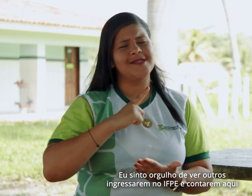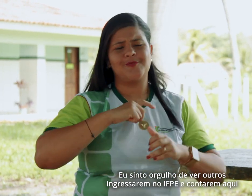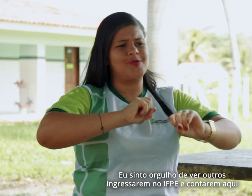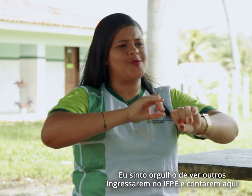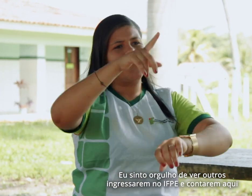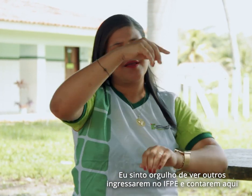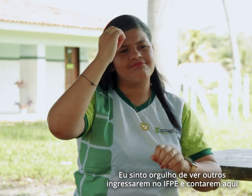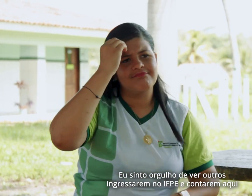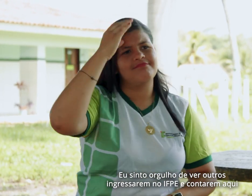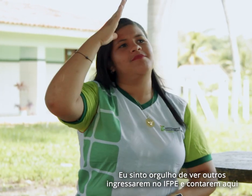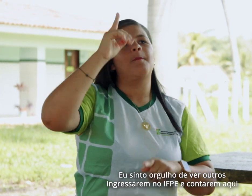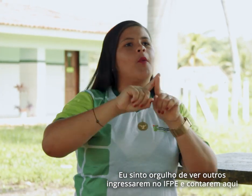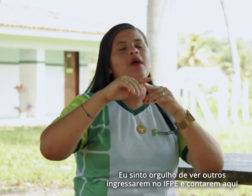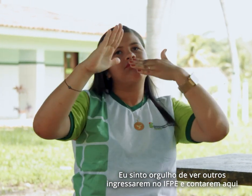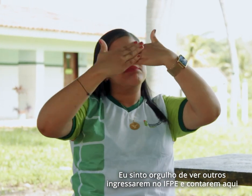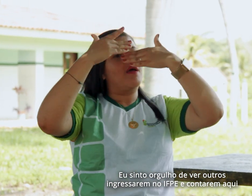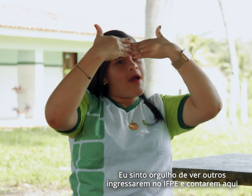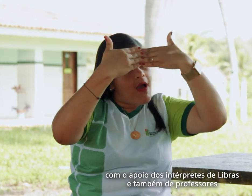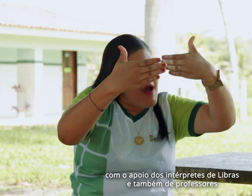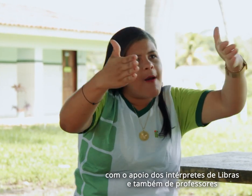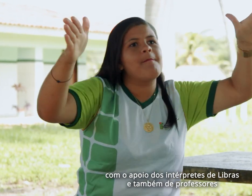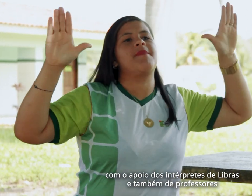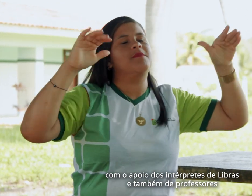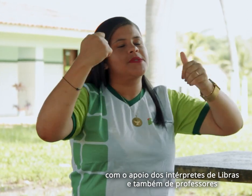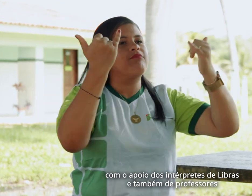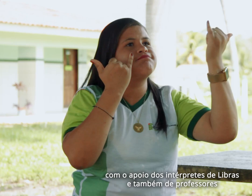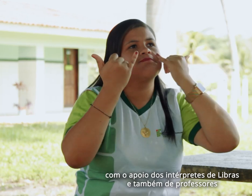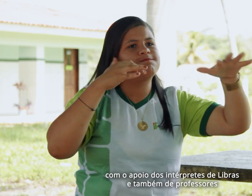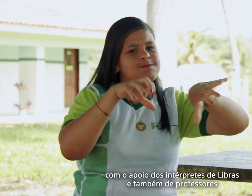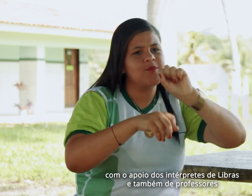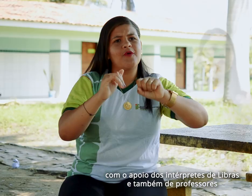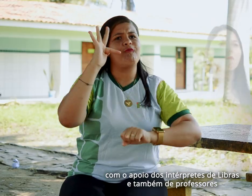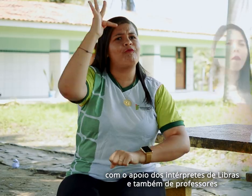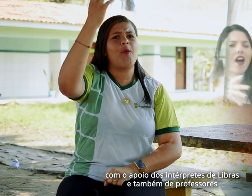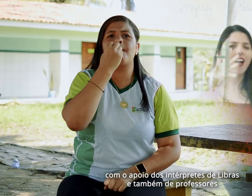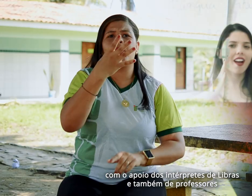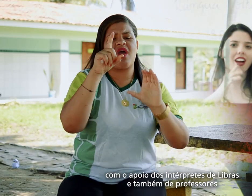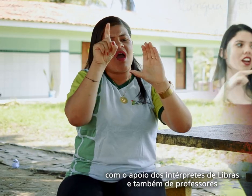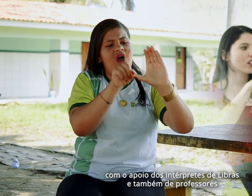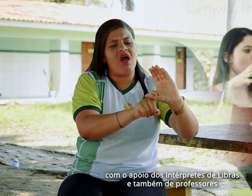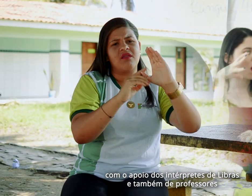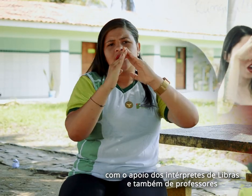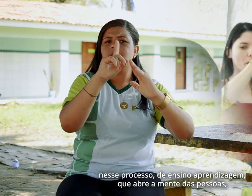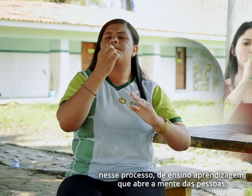outros ingressarem no IFPE, contarem aqui com o apoio dos intérpretes de Libras e também de professores nesse